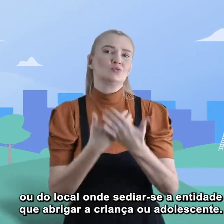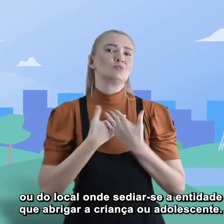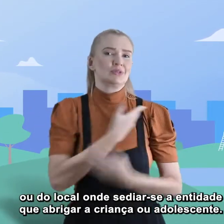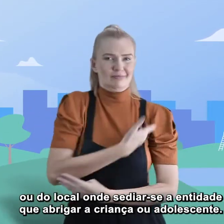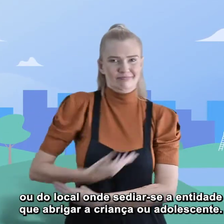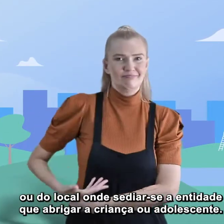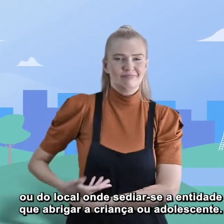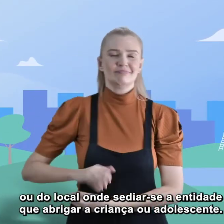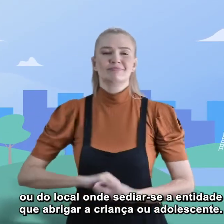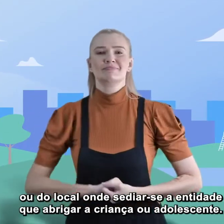ou adolescente.